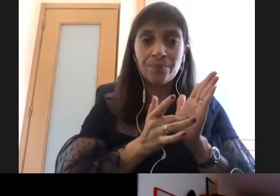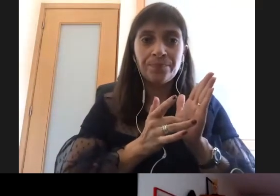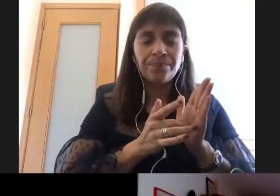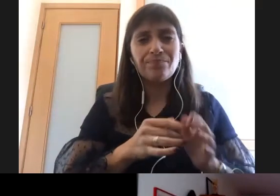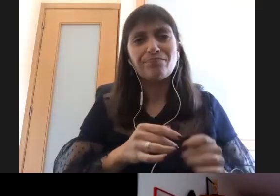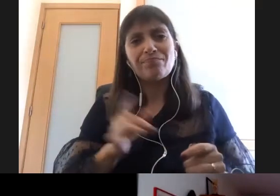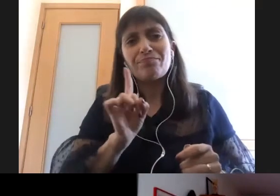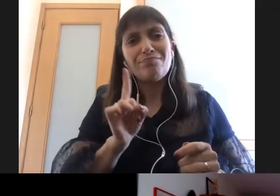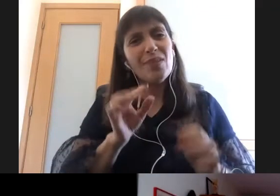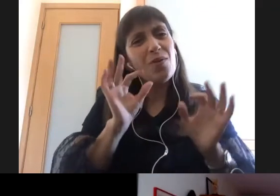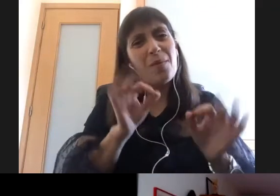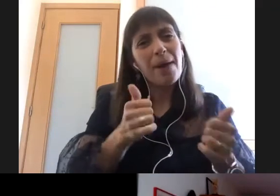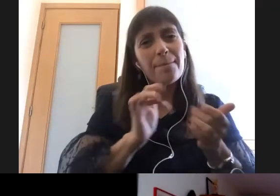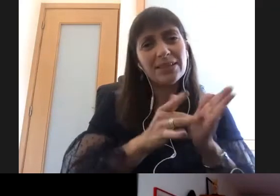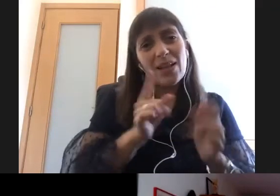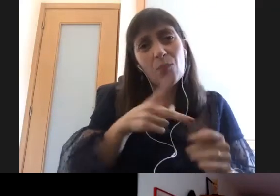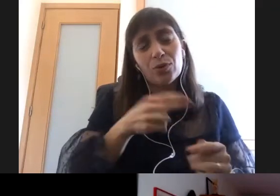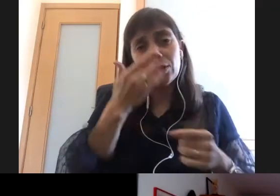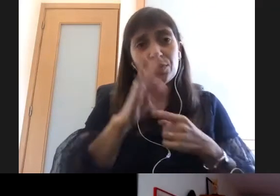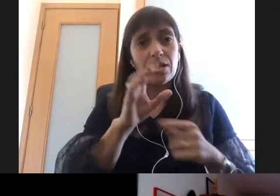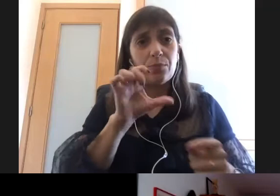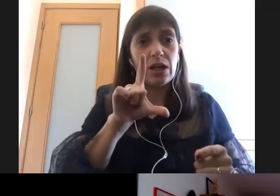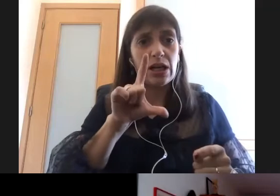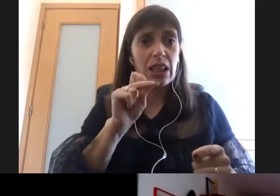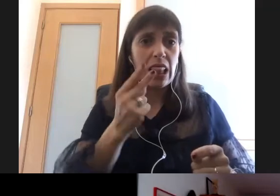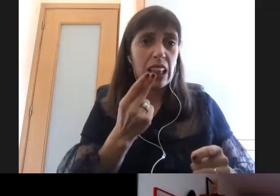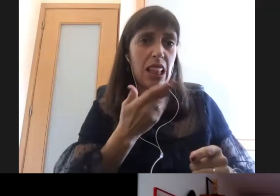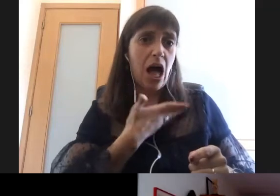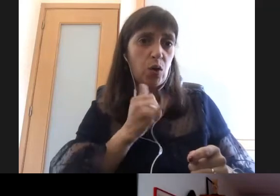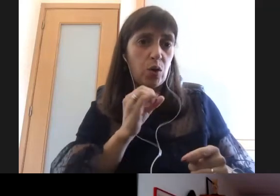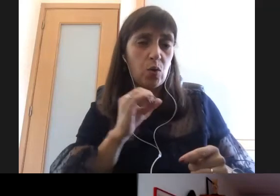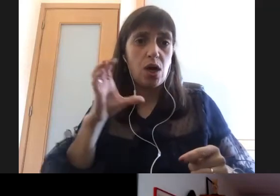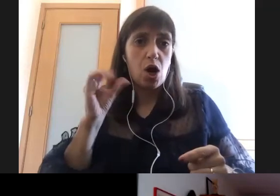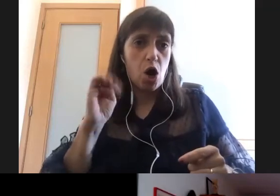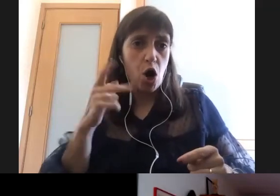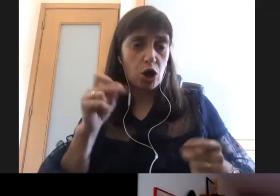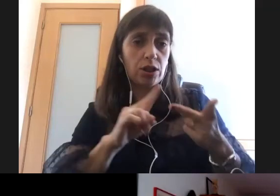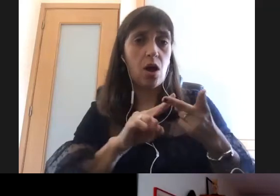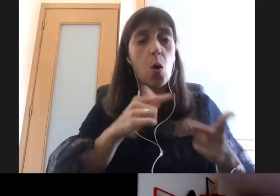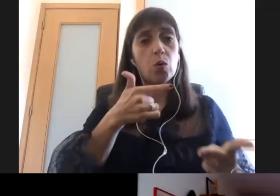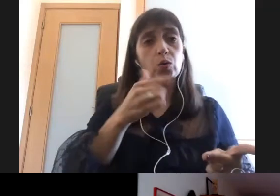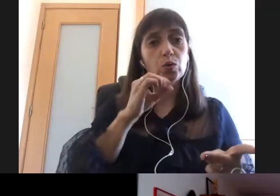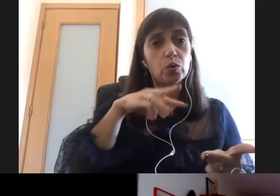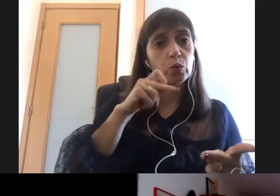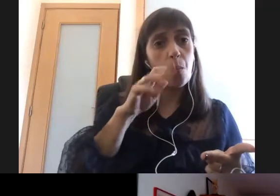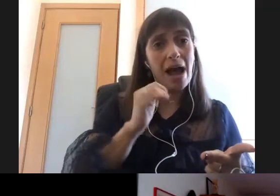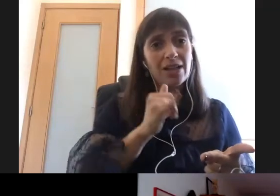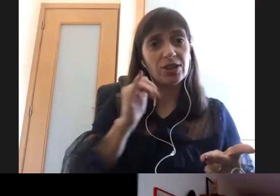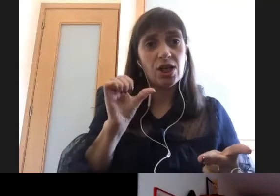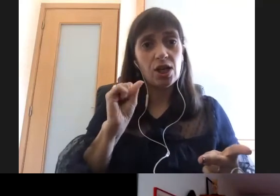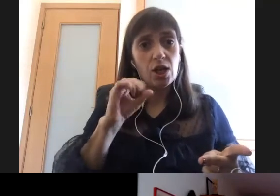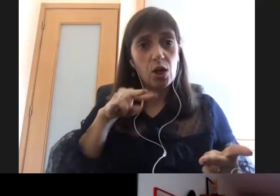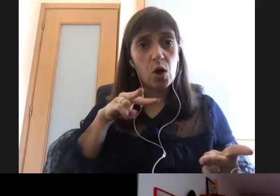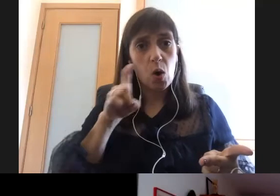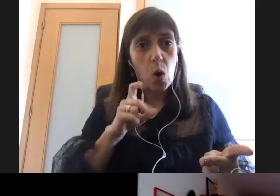brasileiros, eram portugueses, como Claudio Manuel da Costa e, principalmente, Tomás Antônio Gonzaga. Gonzaga era um filho de